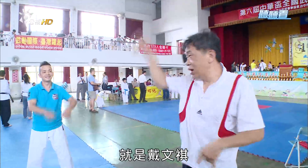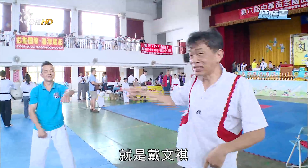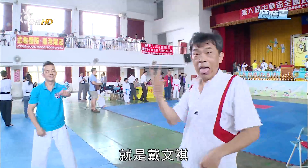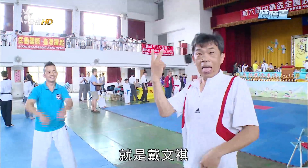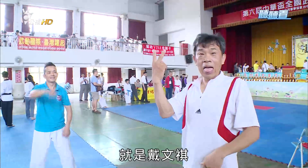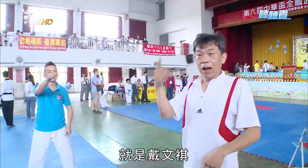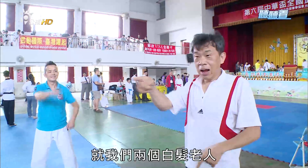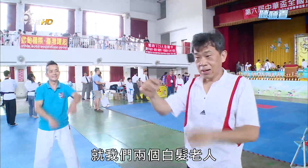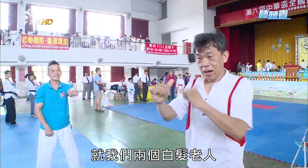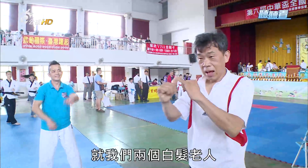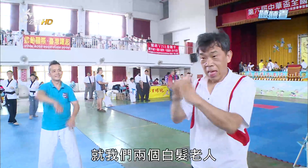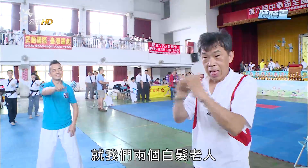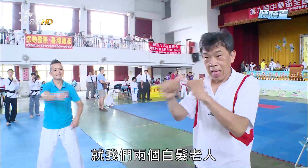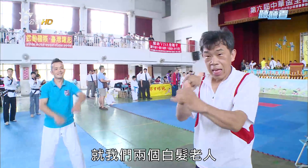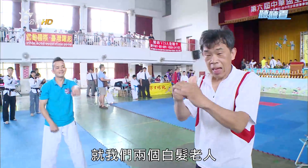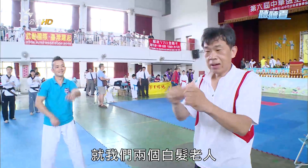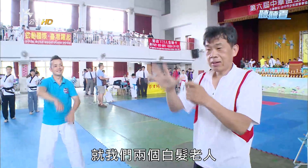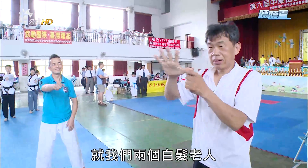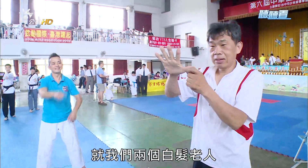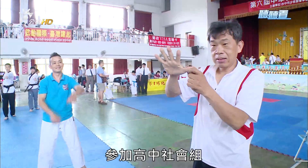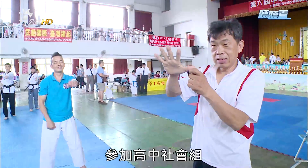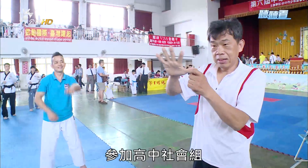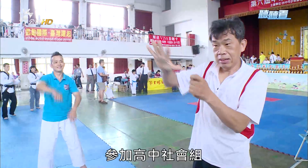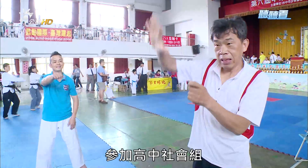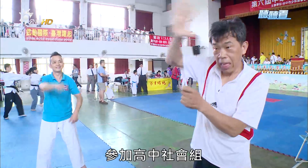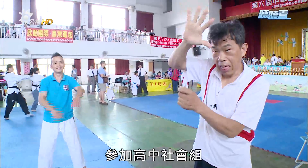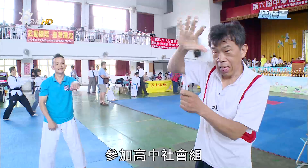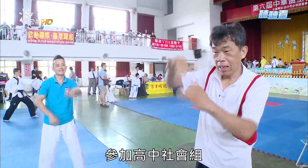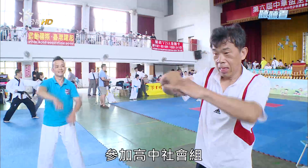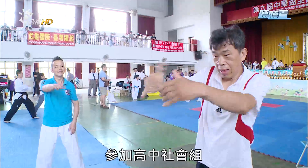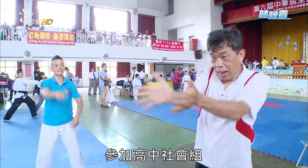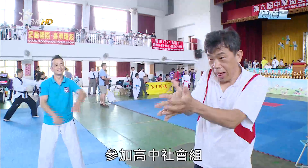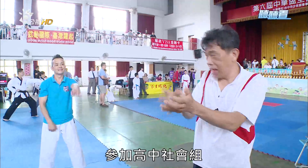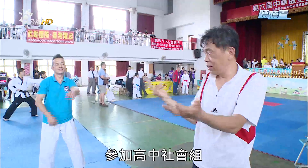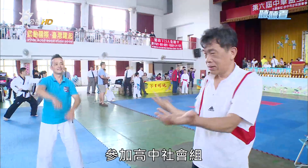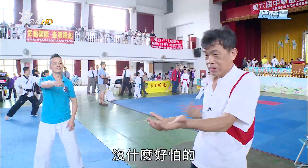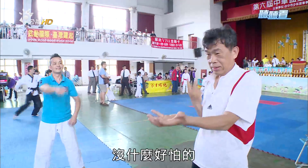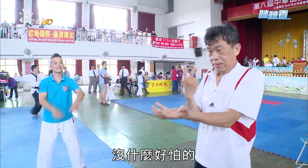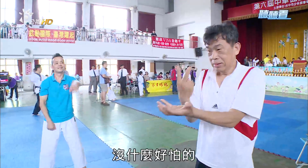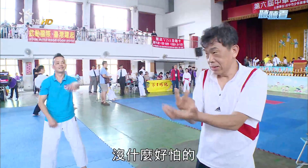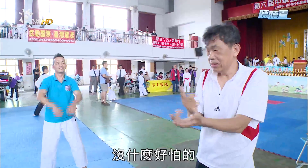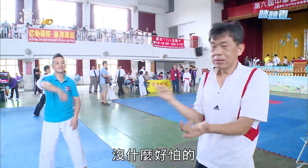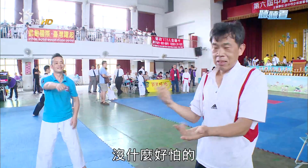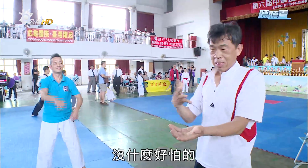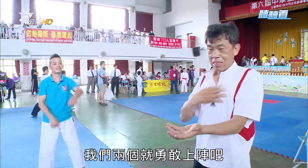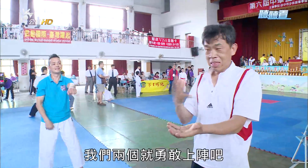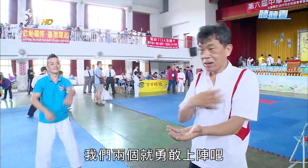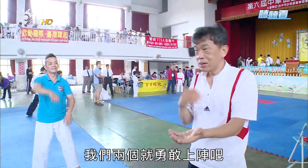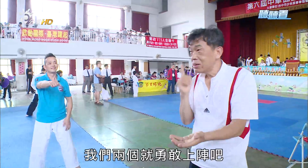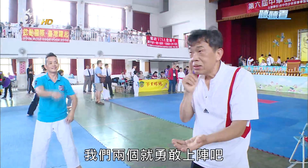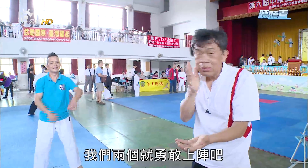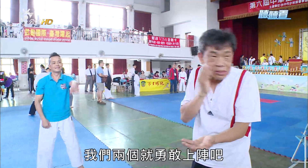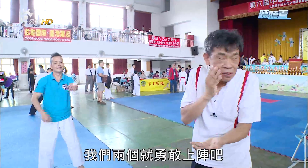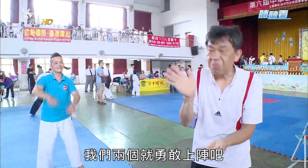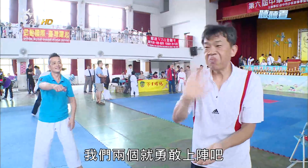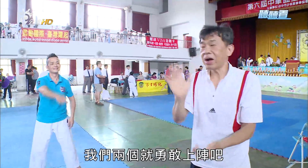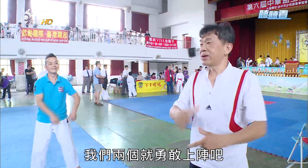琪，就我们两个白发老人。参加高中社会组啊，没什么好怕的，我们两个就勇敢上阵吧。